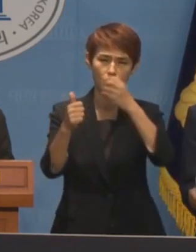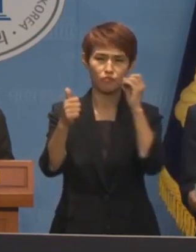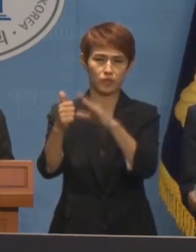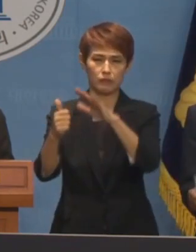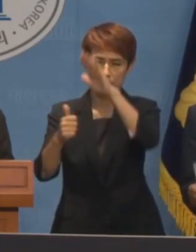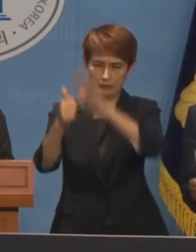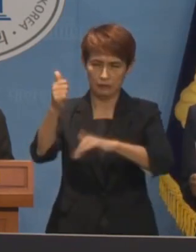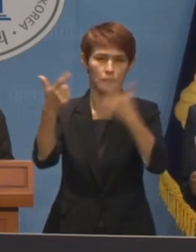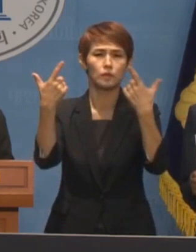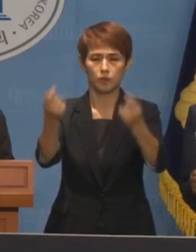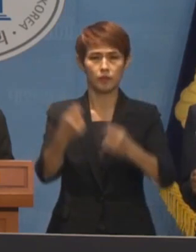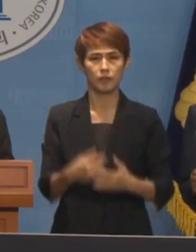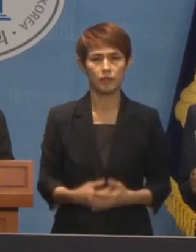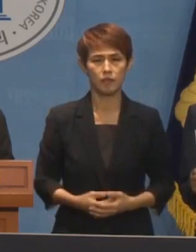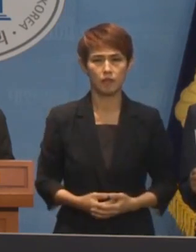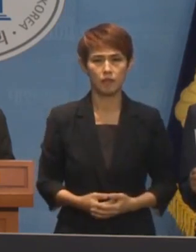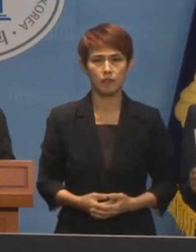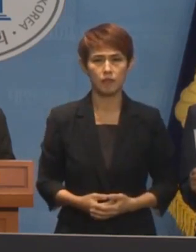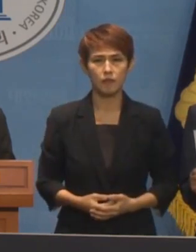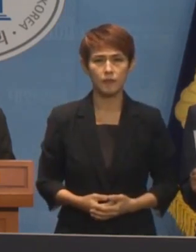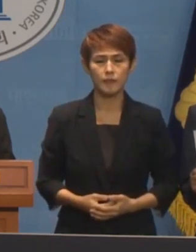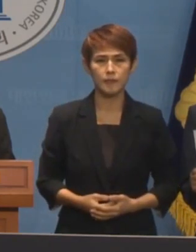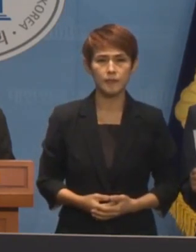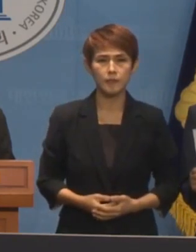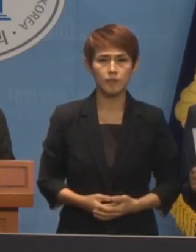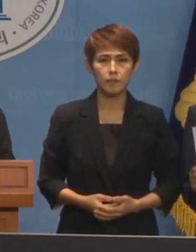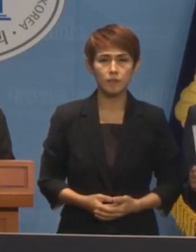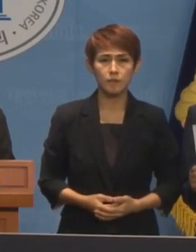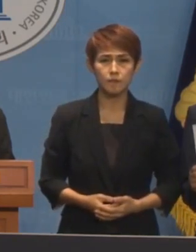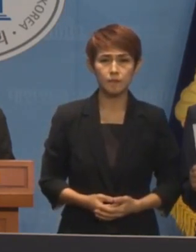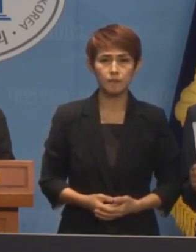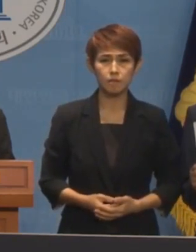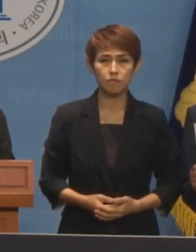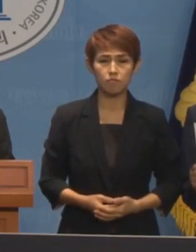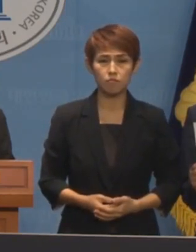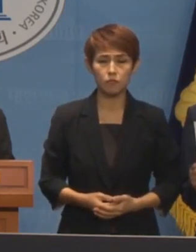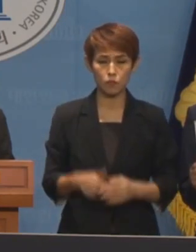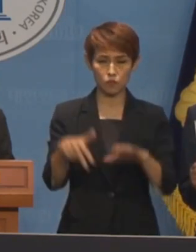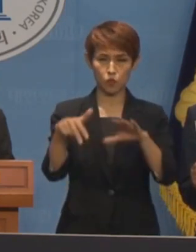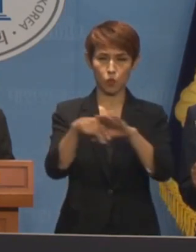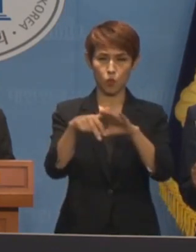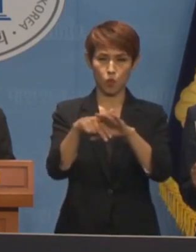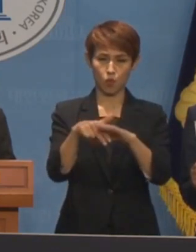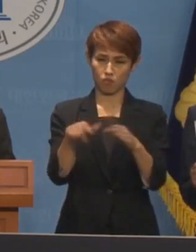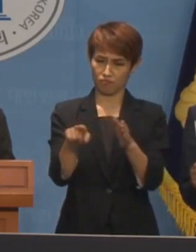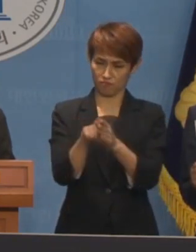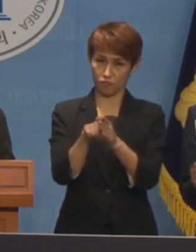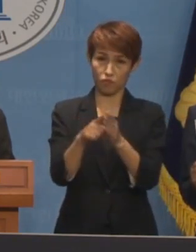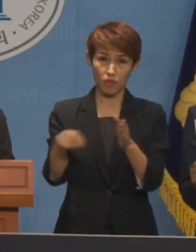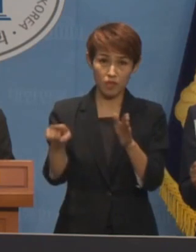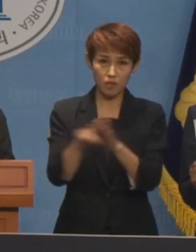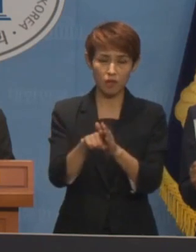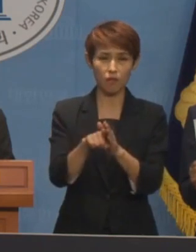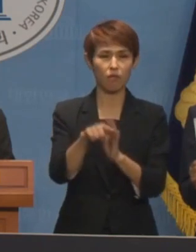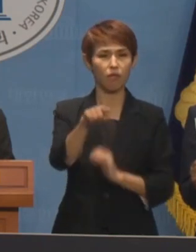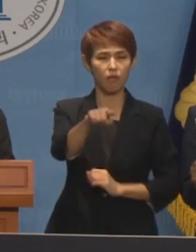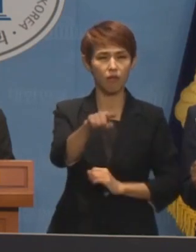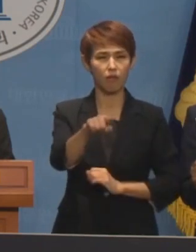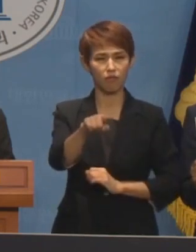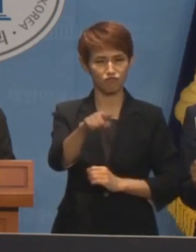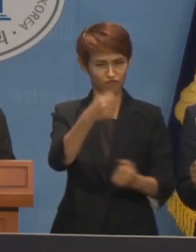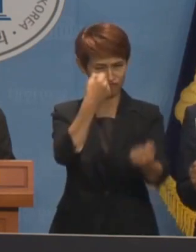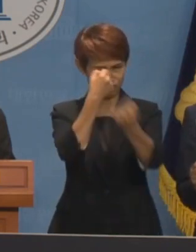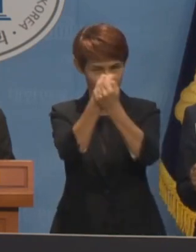매질한 것과 진배없다. 어떻게 자신들의 종교의 신념을 위해 폭탄 테러도 맞지